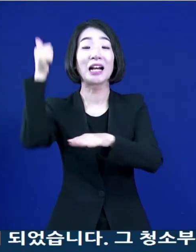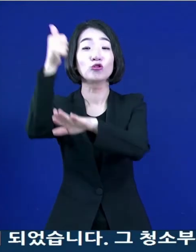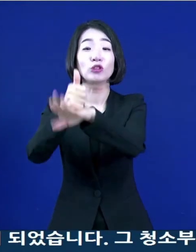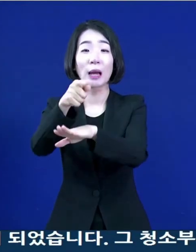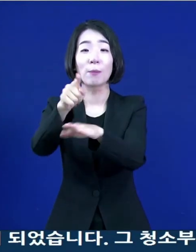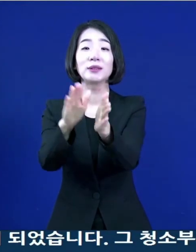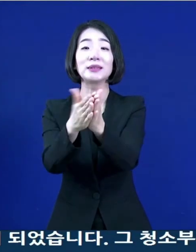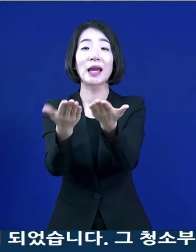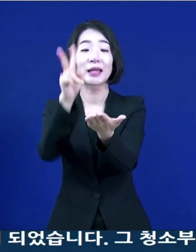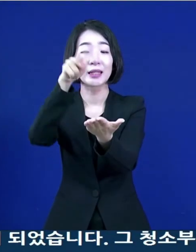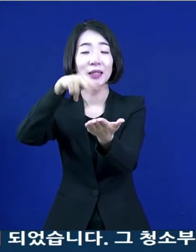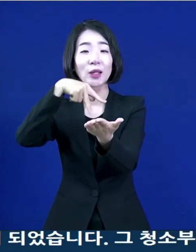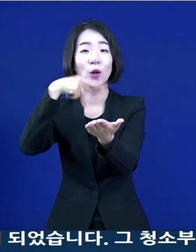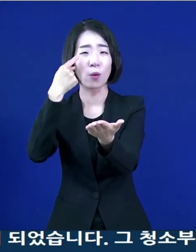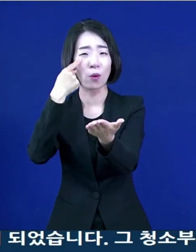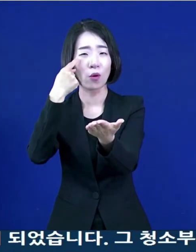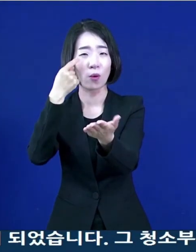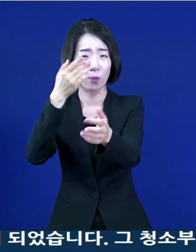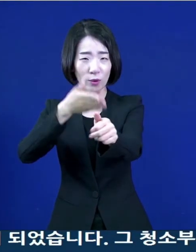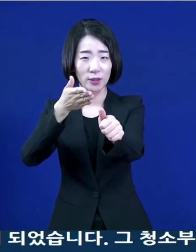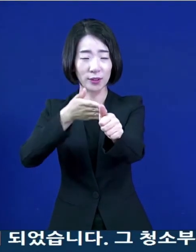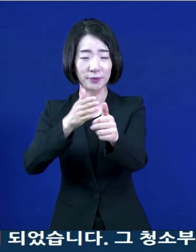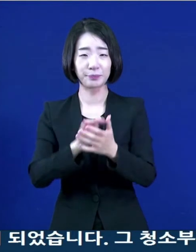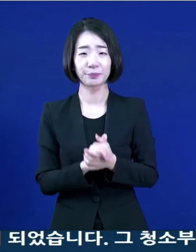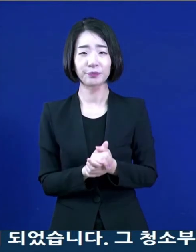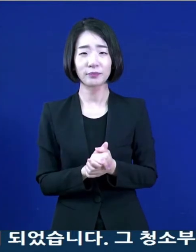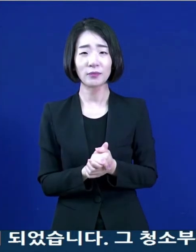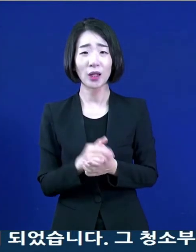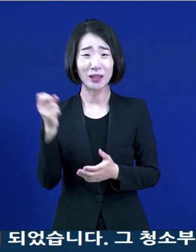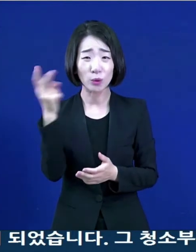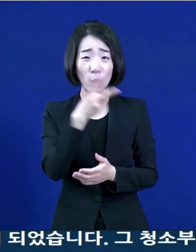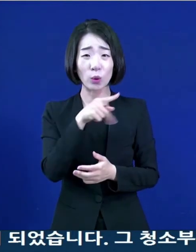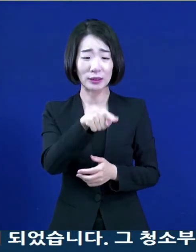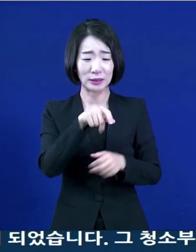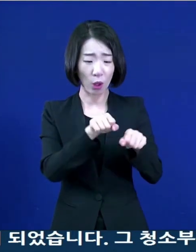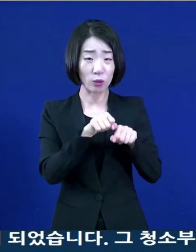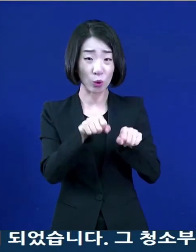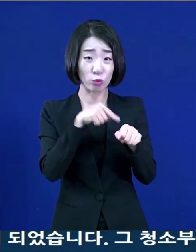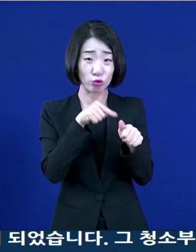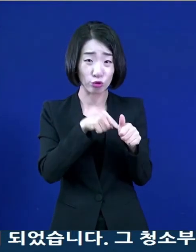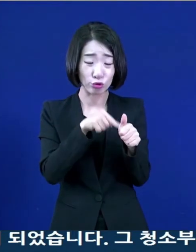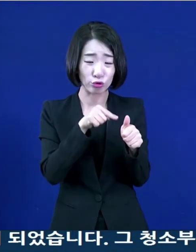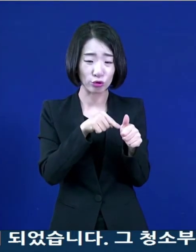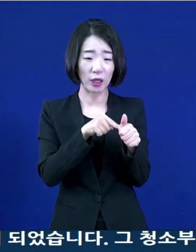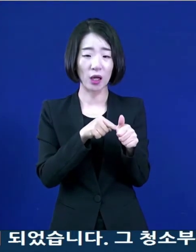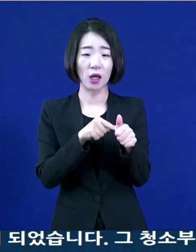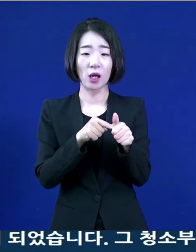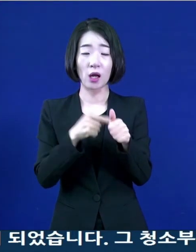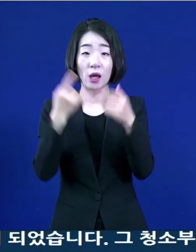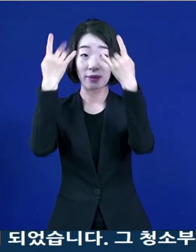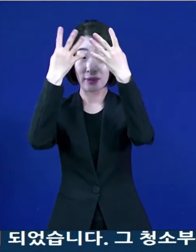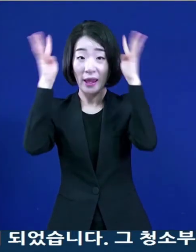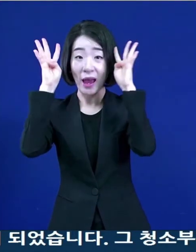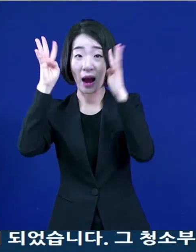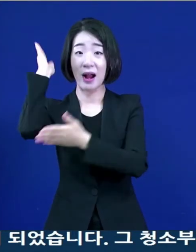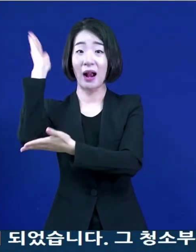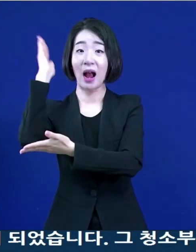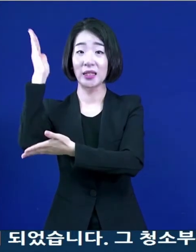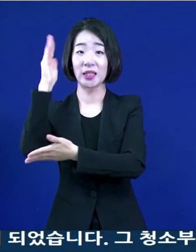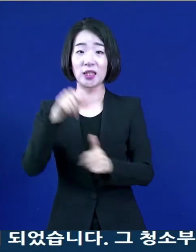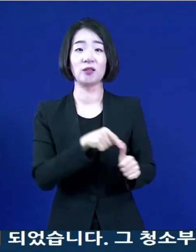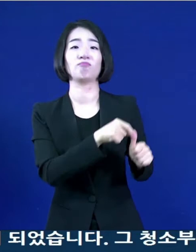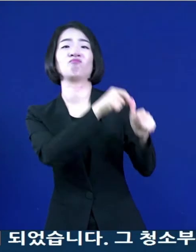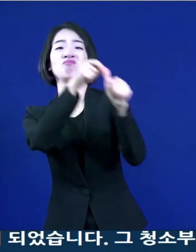이 말미에 가면 여러 대학에서 강의 요청을 받아요. 자, 질문: 이